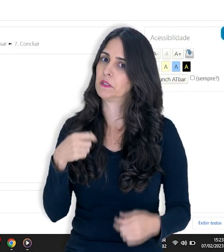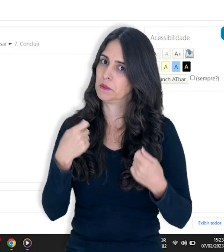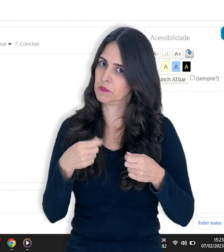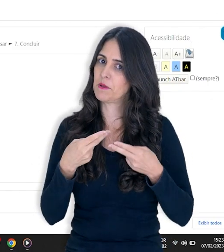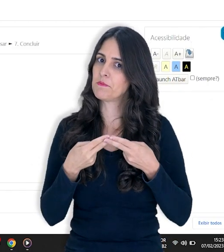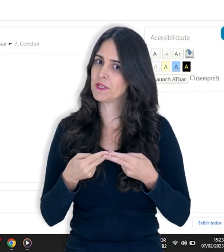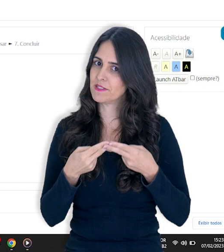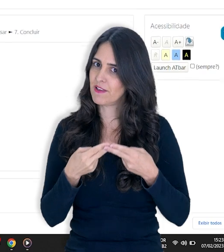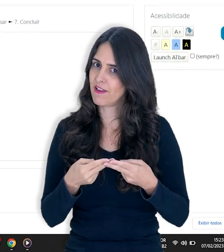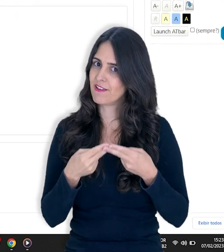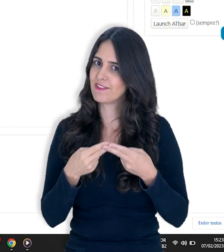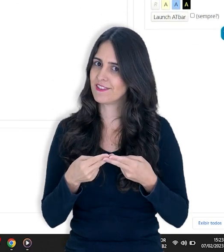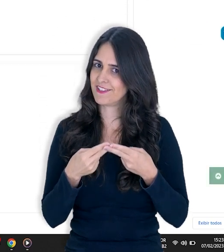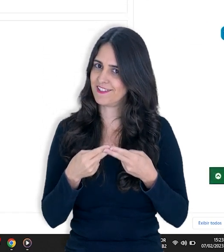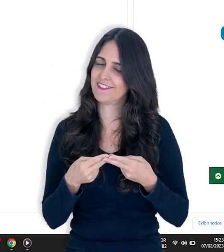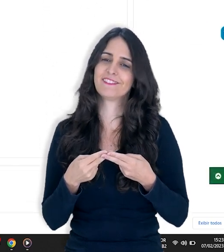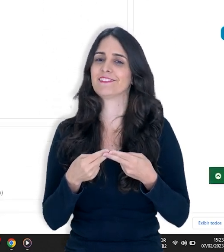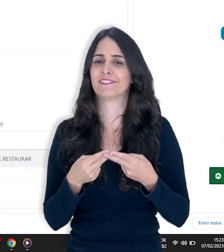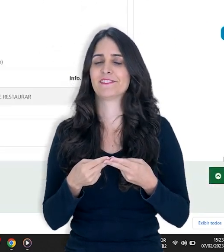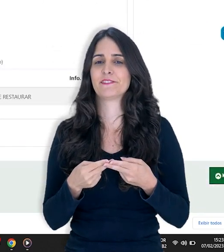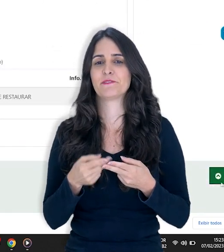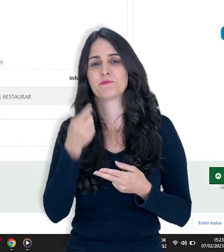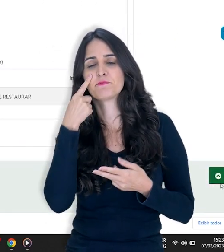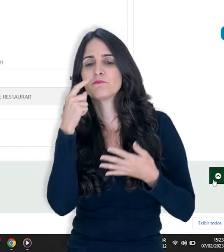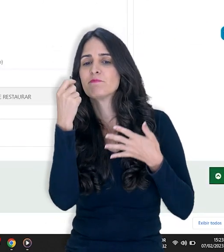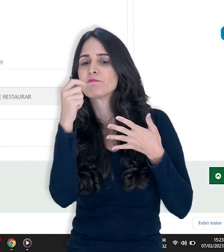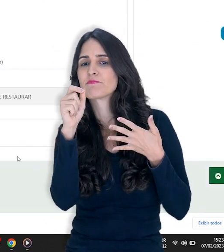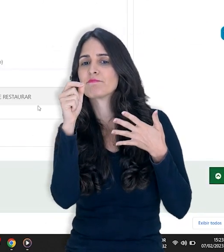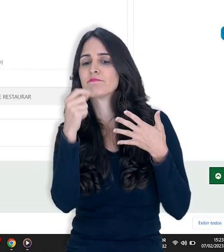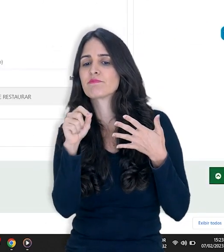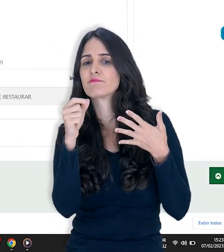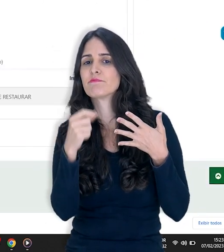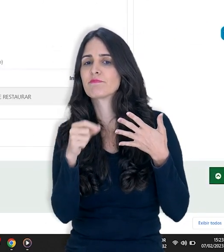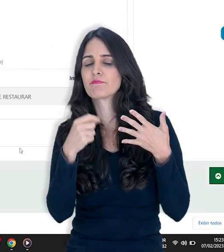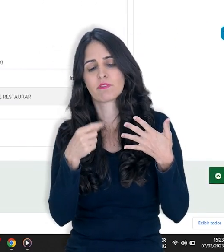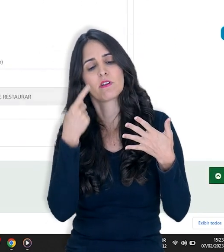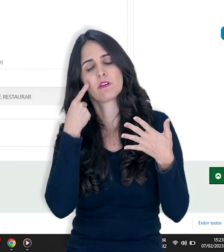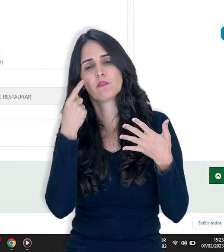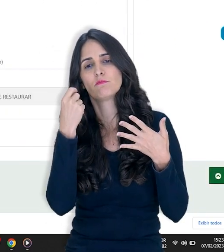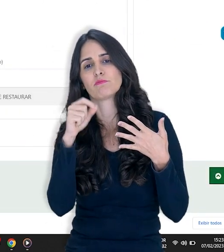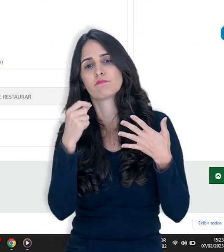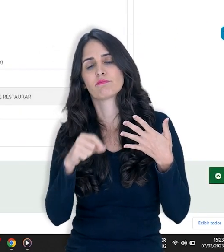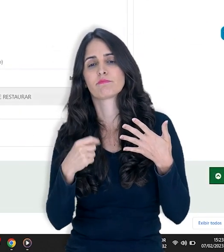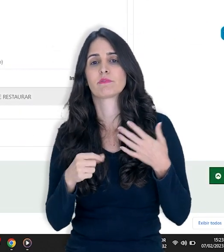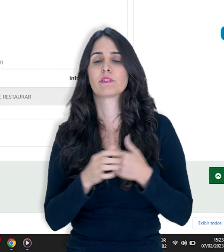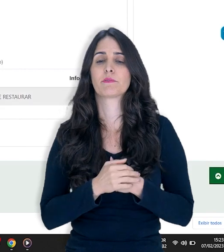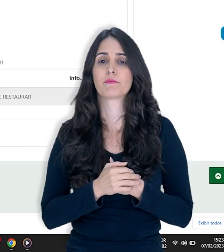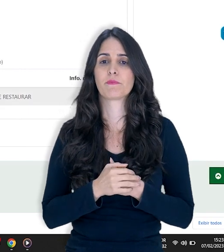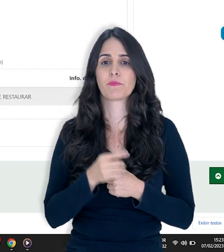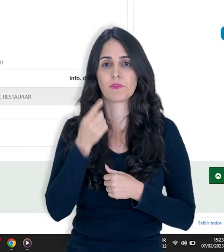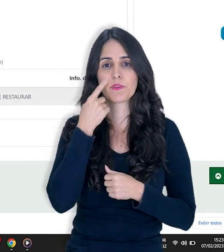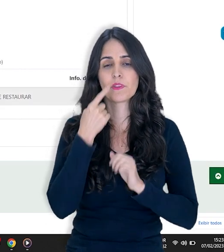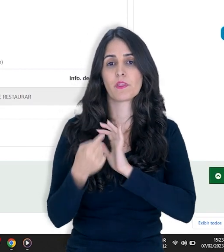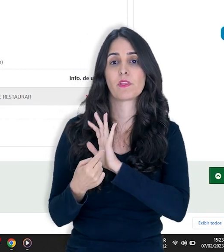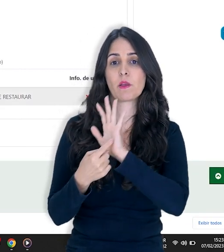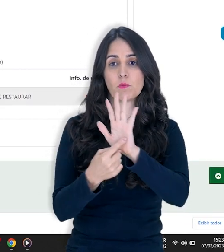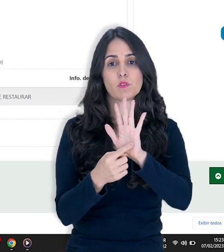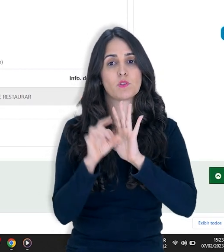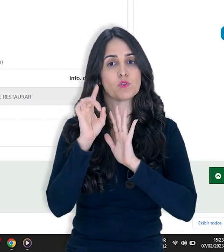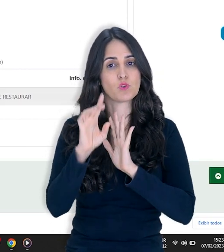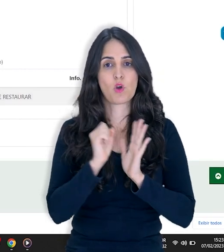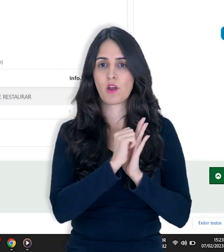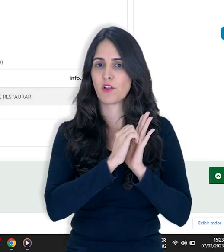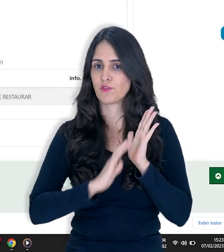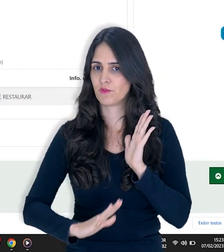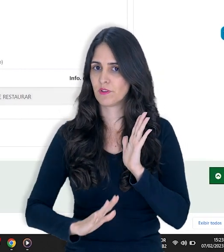a paciência de ir passando, né? Verificando cada item. Você pode ver que aqui está mostrando o que eu estou restaurando,